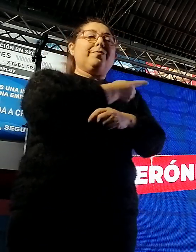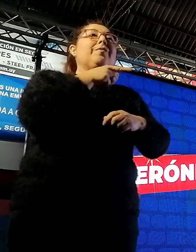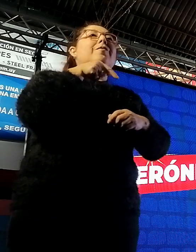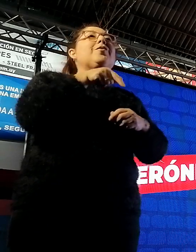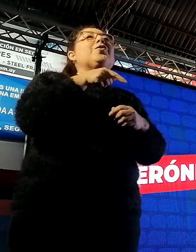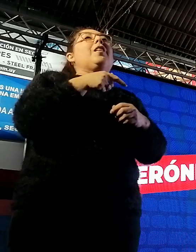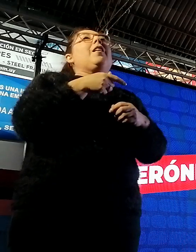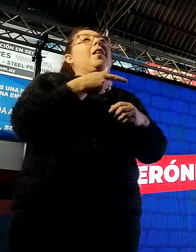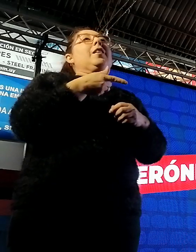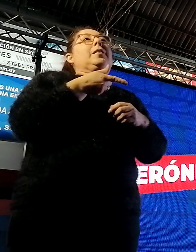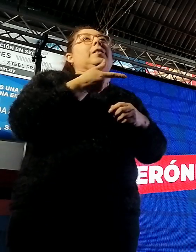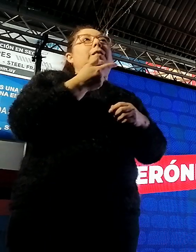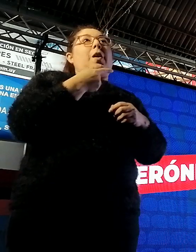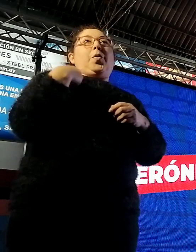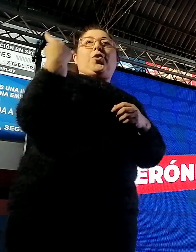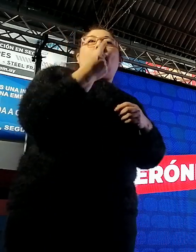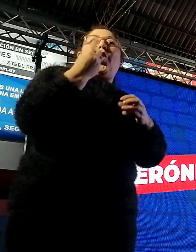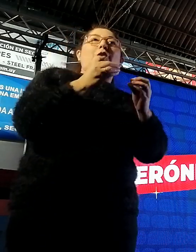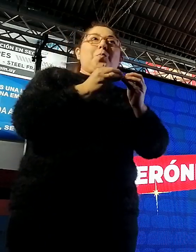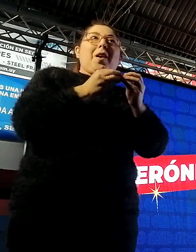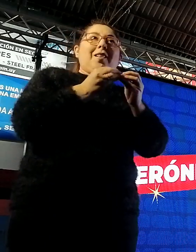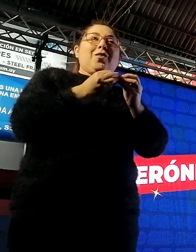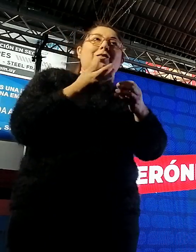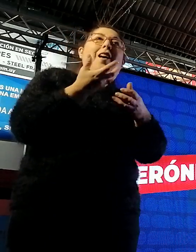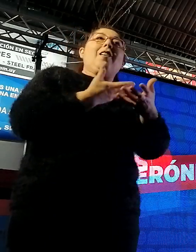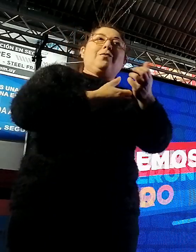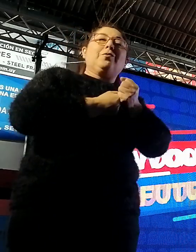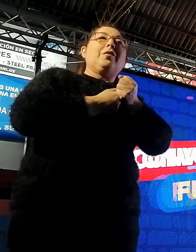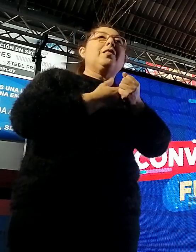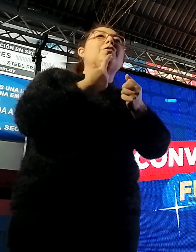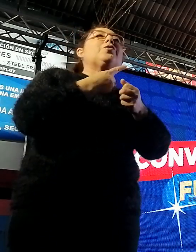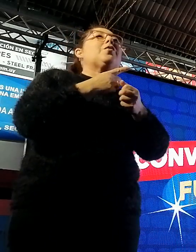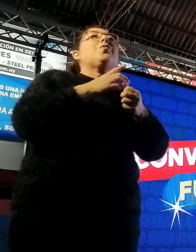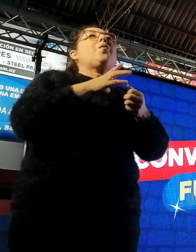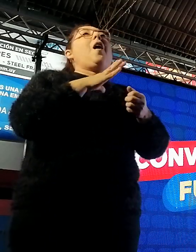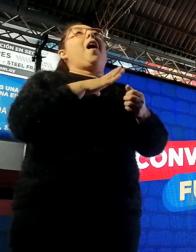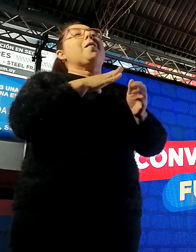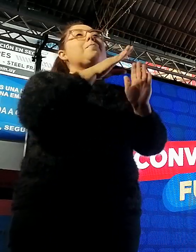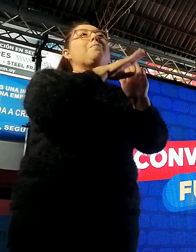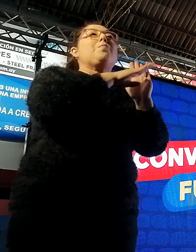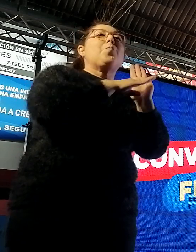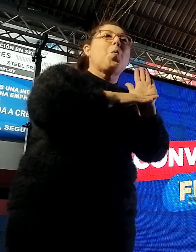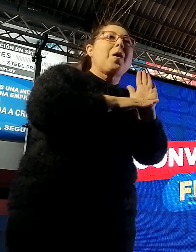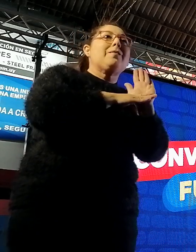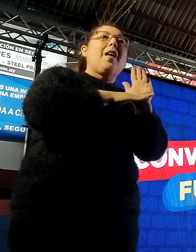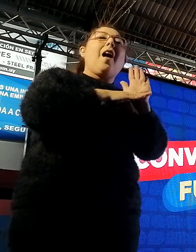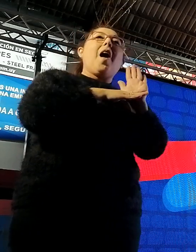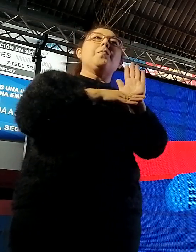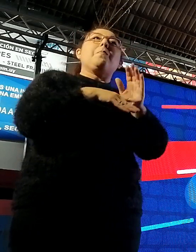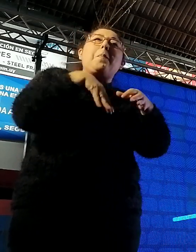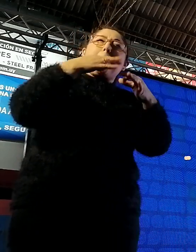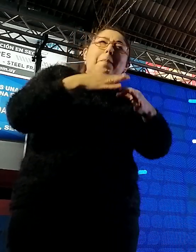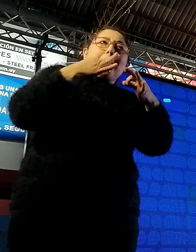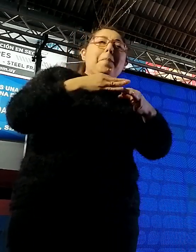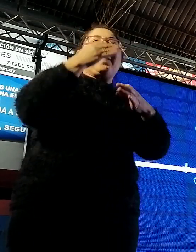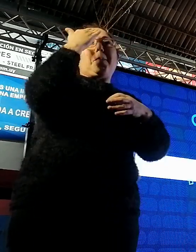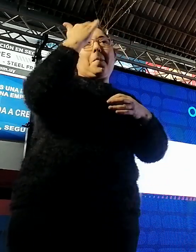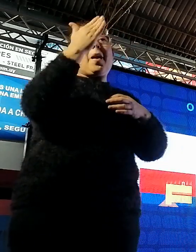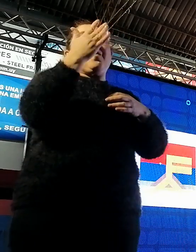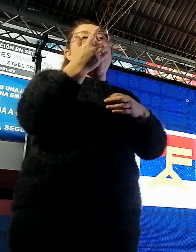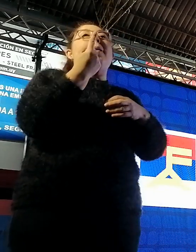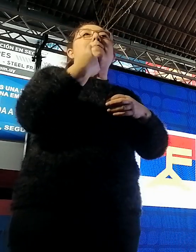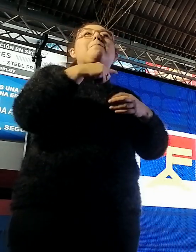de gestión que surge de todos estos compañeros No tendremos una propuesta programática verdaderamente Frente Amplista y esa propuesta